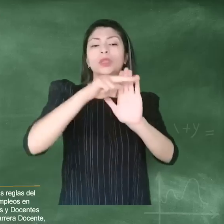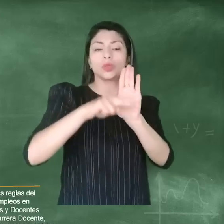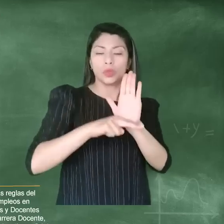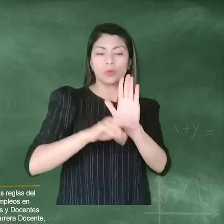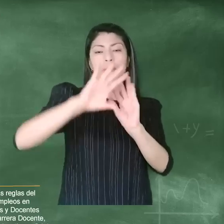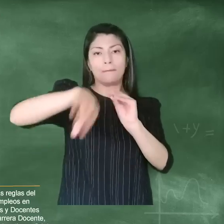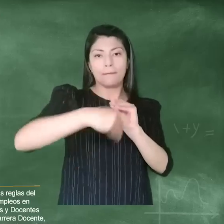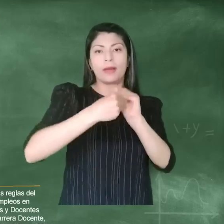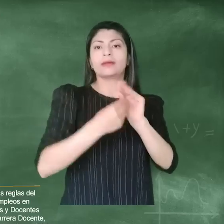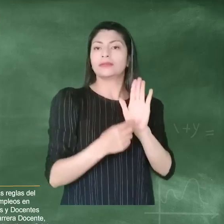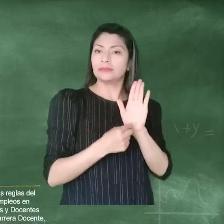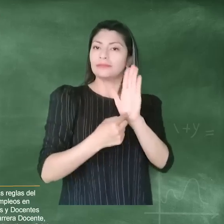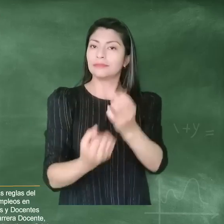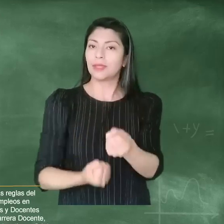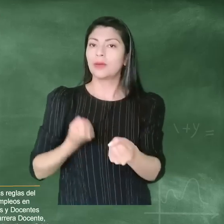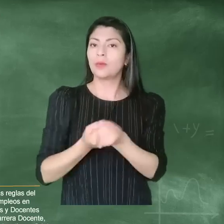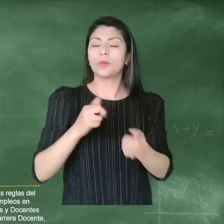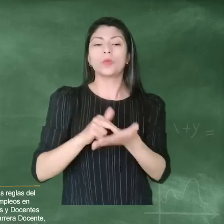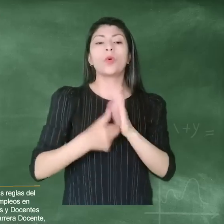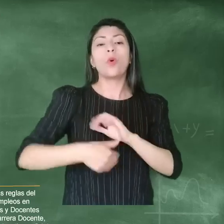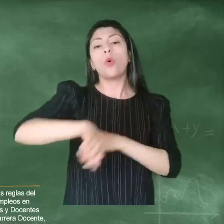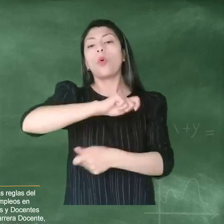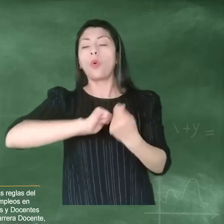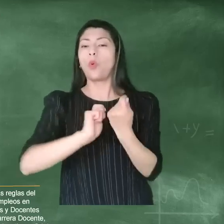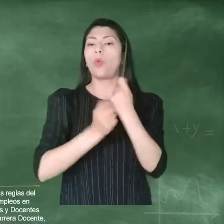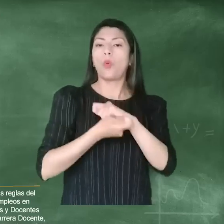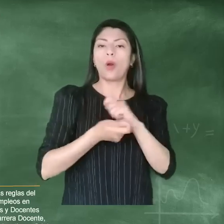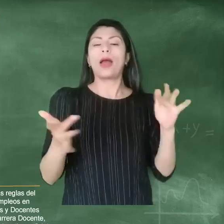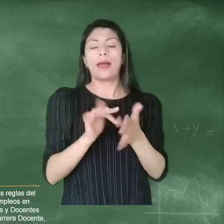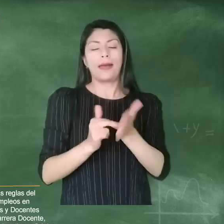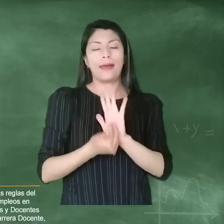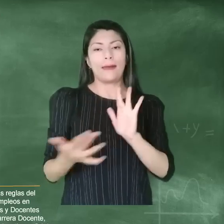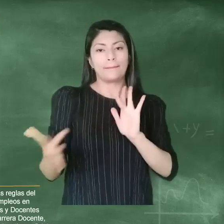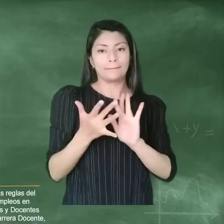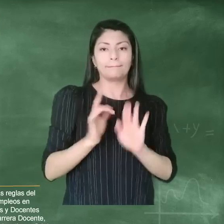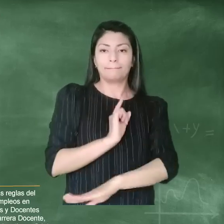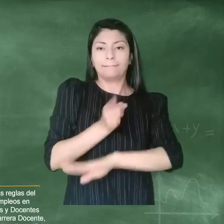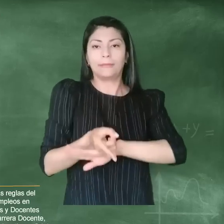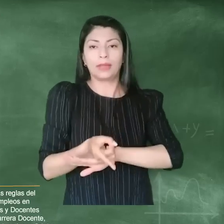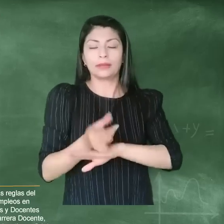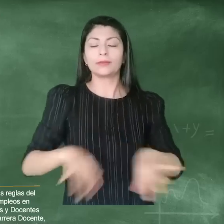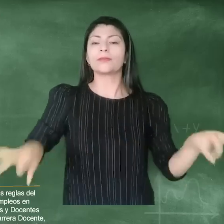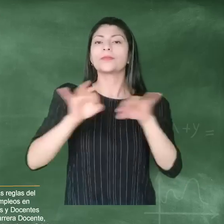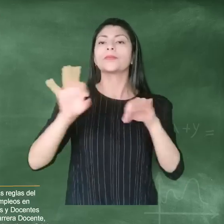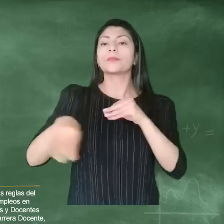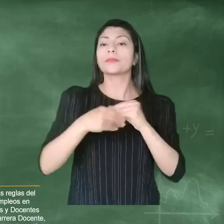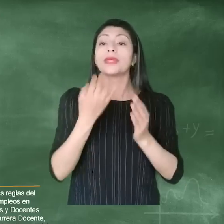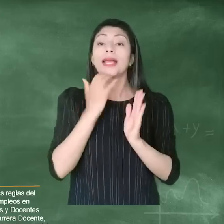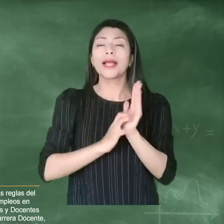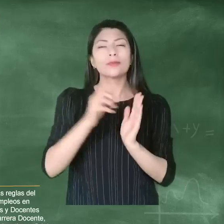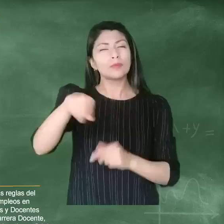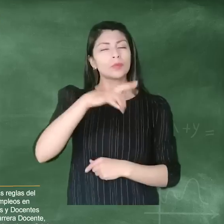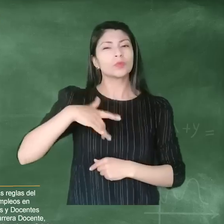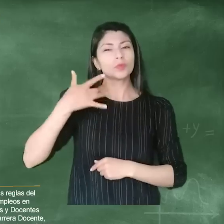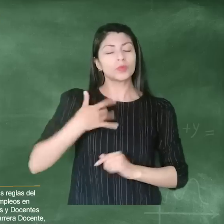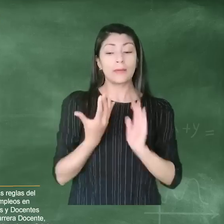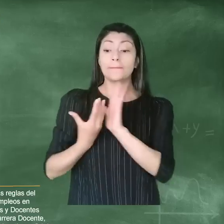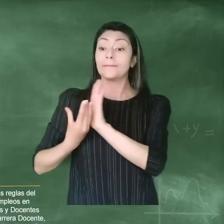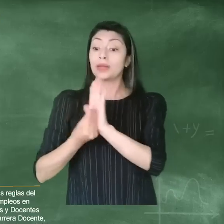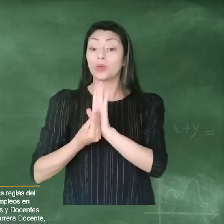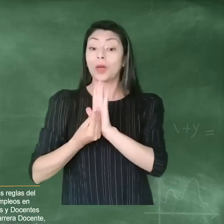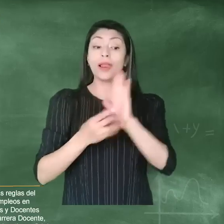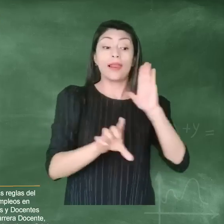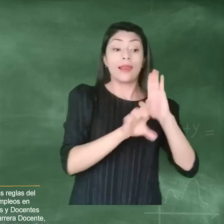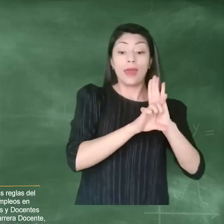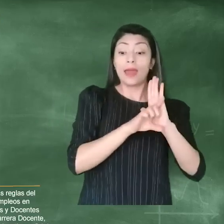las demás normas que las adicionen, modifiquen o sustituyan. Asimismo, en caso de presentarse